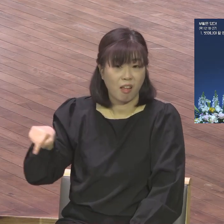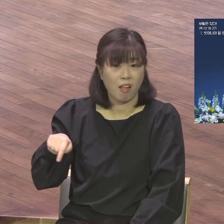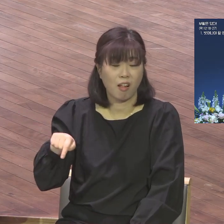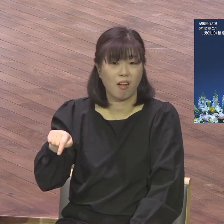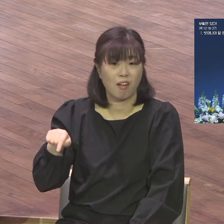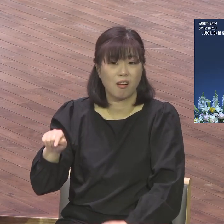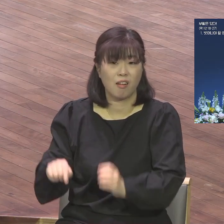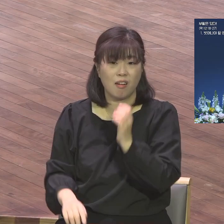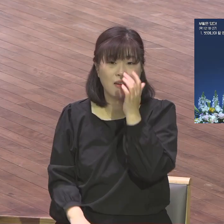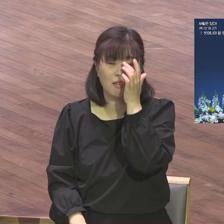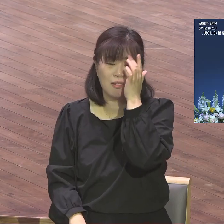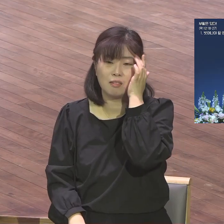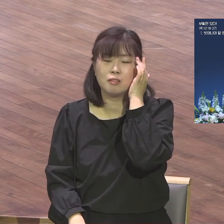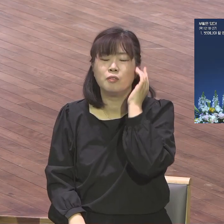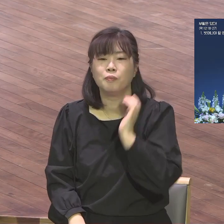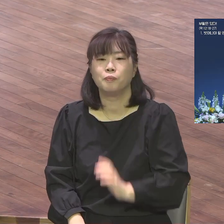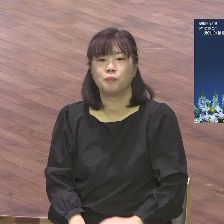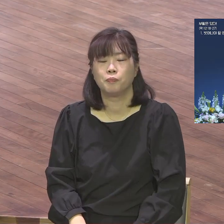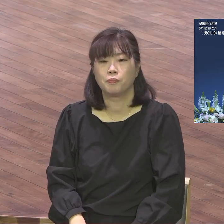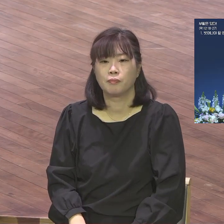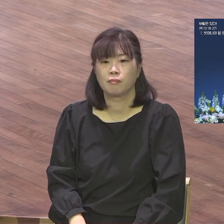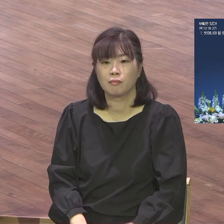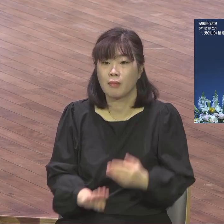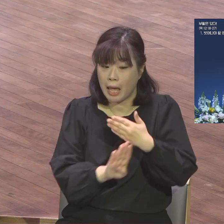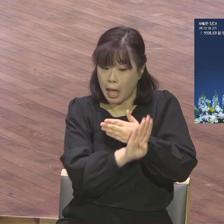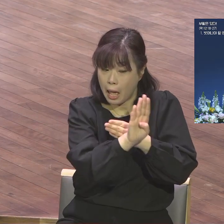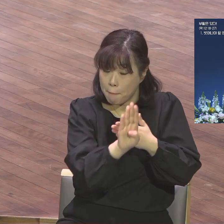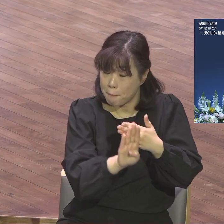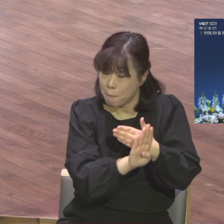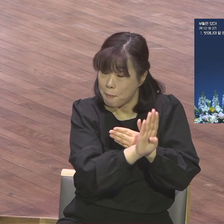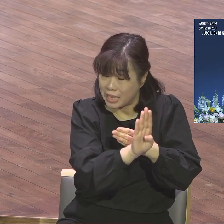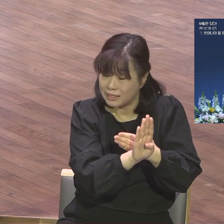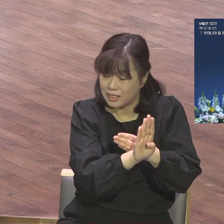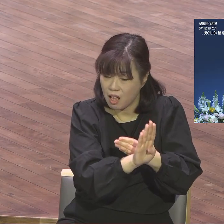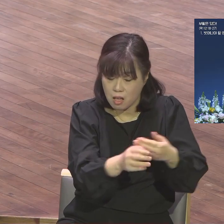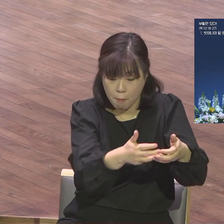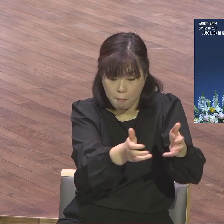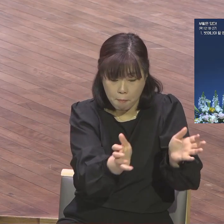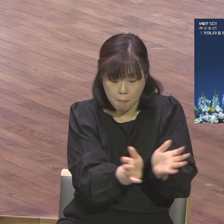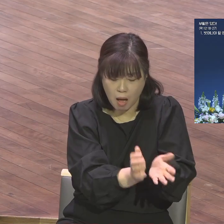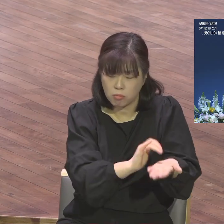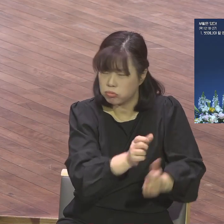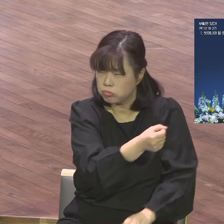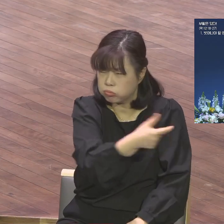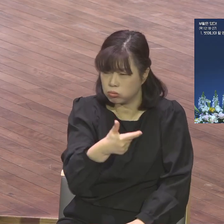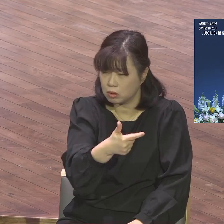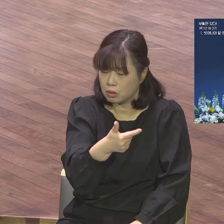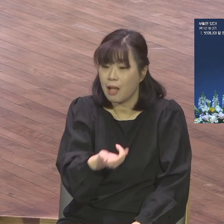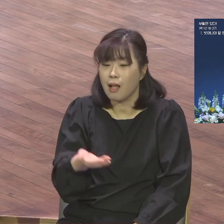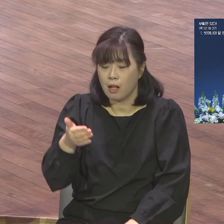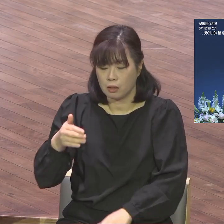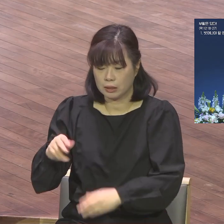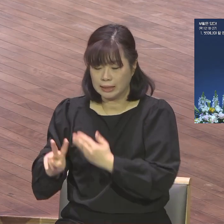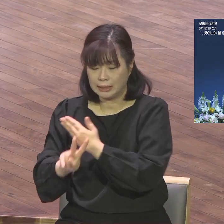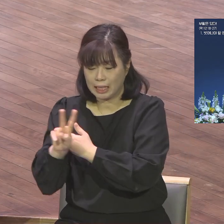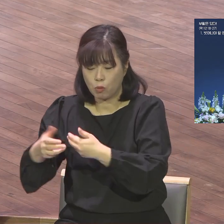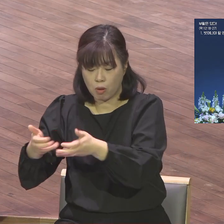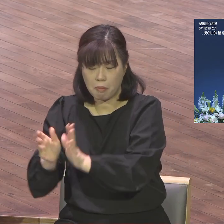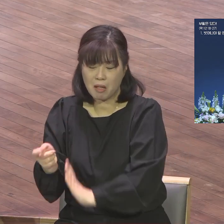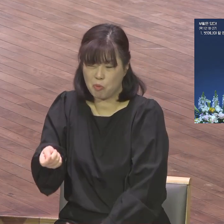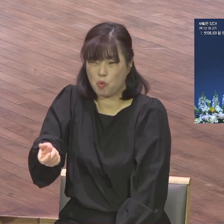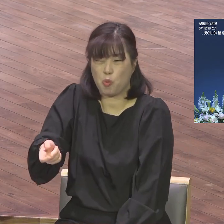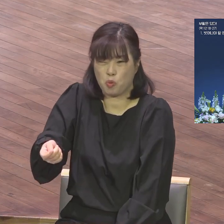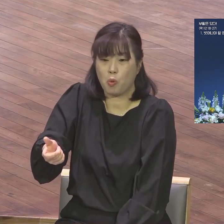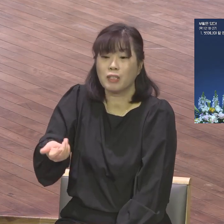바리새파에 비해서 이 사두개파는 훨씬 규모가 적지만은 이 로마 정부와 이